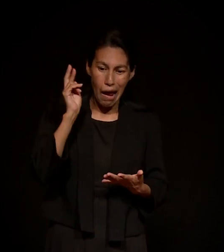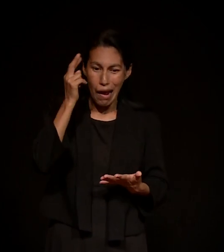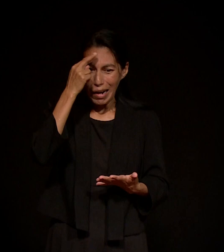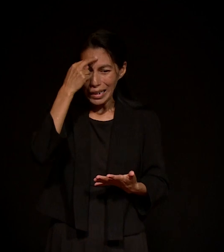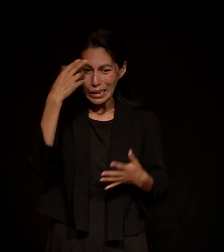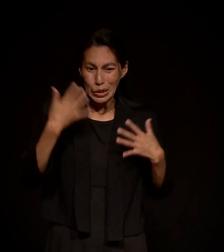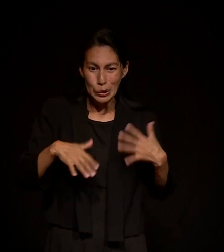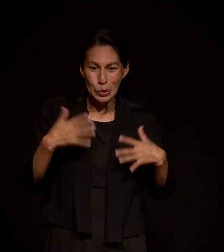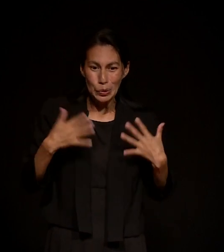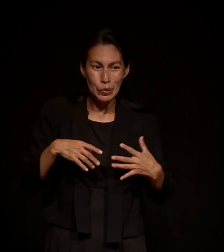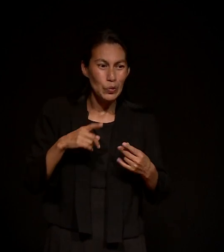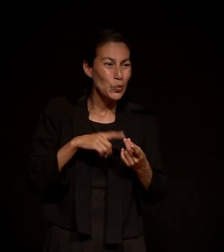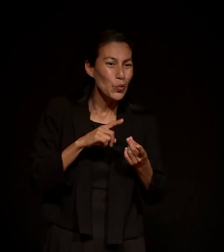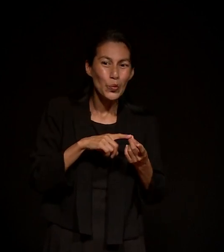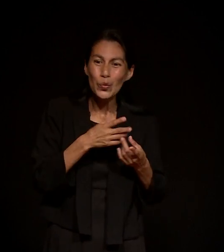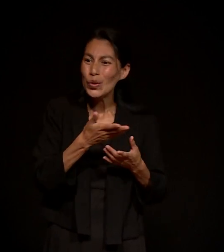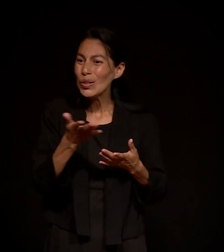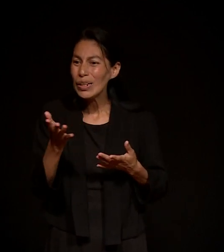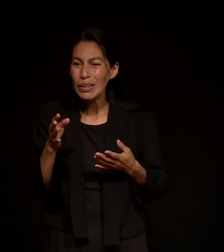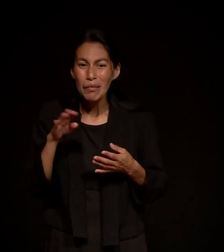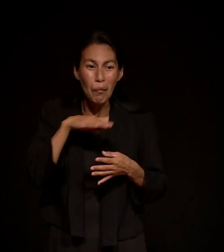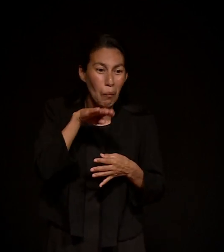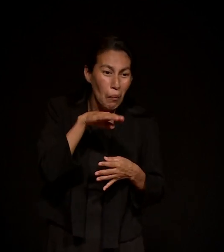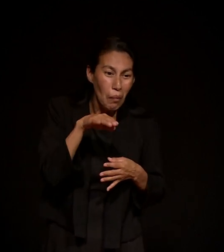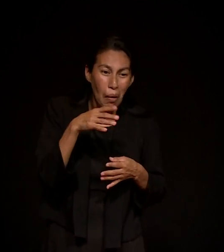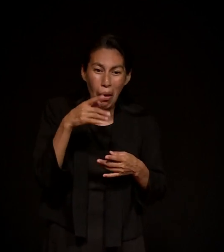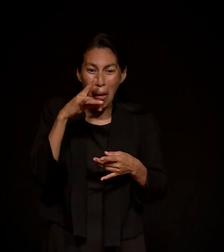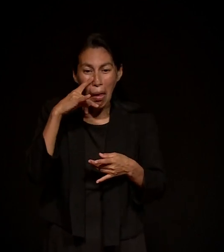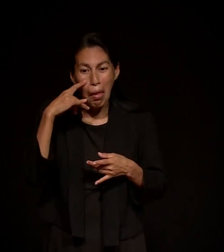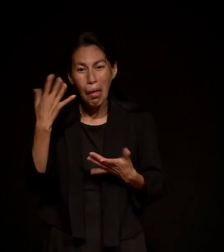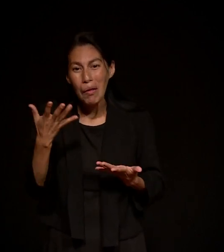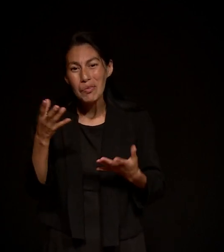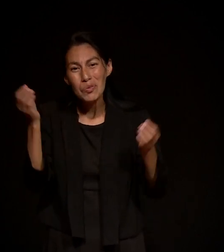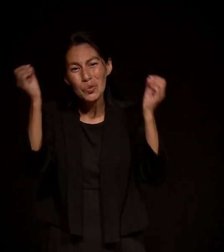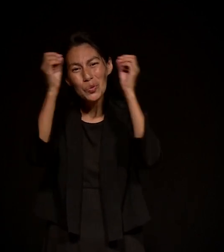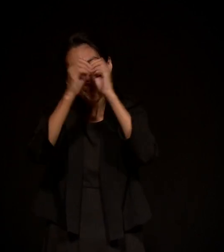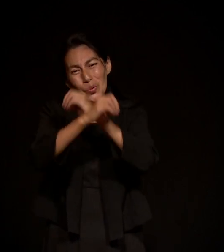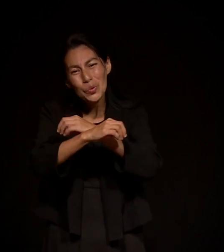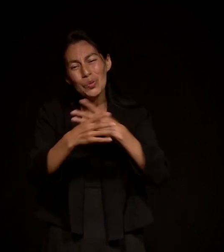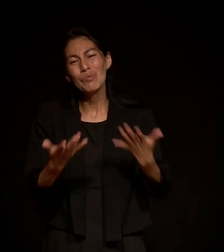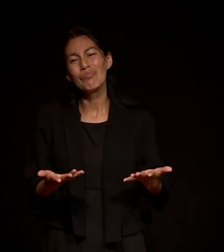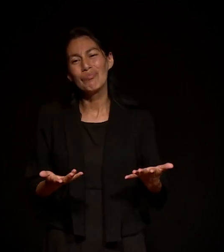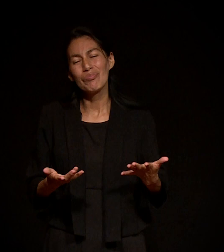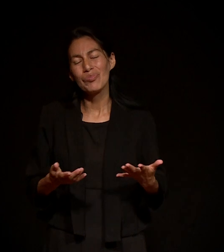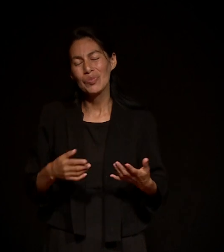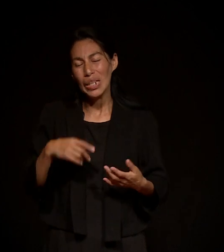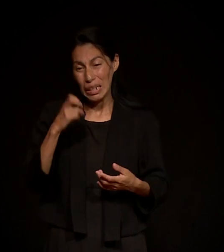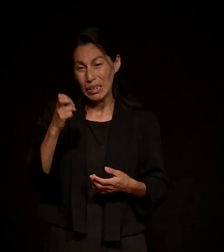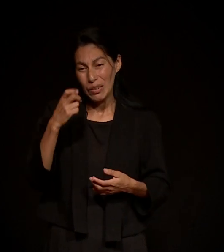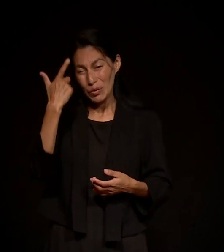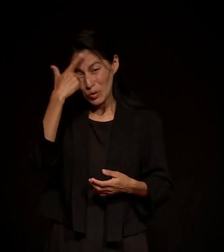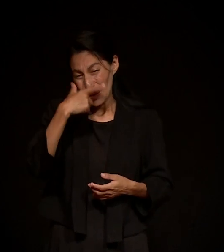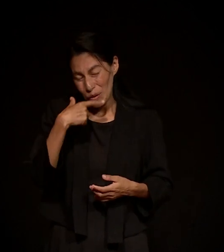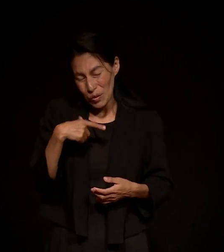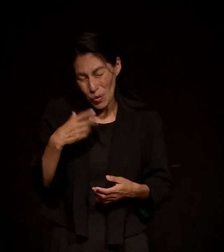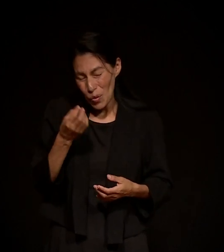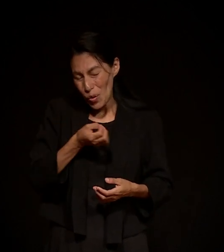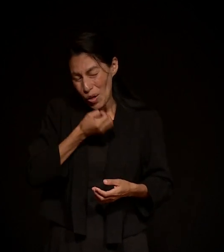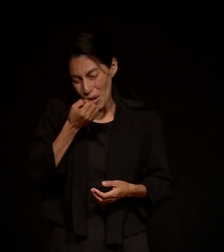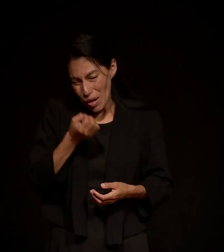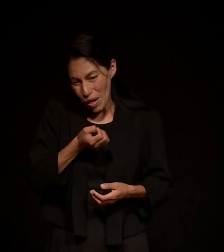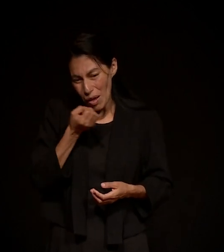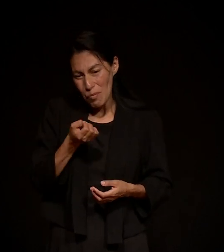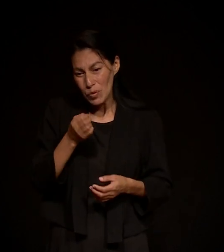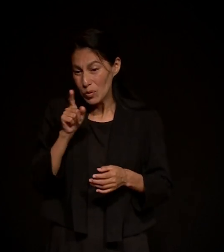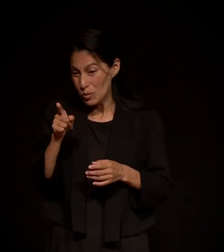está? ¿Dónde estará? Pero como ya era noche, no se veía. Entonces pues oramos esa